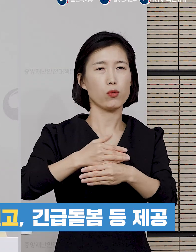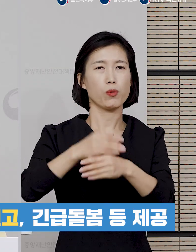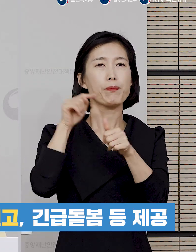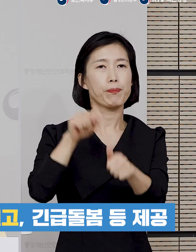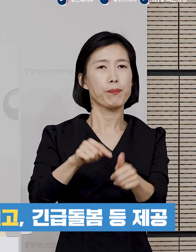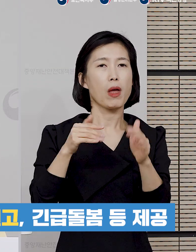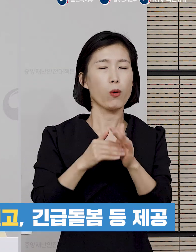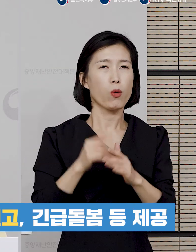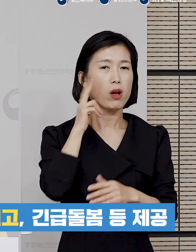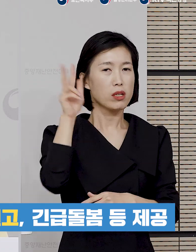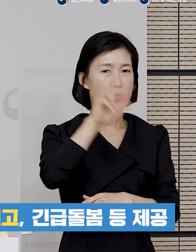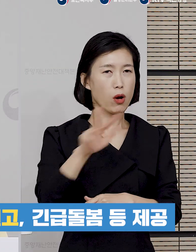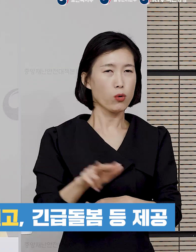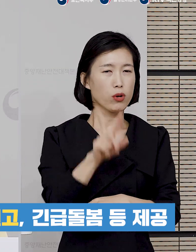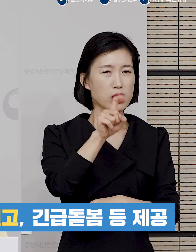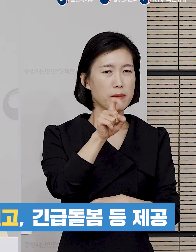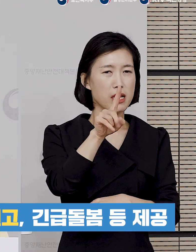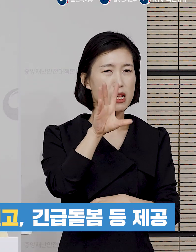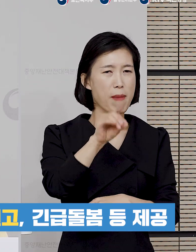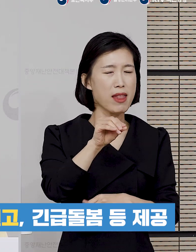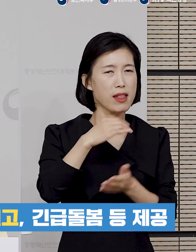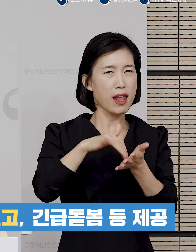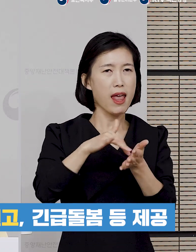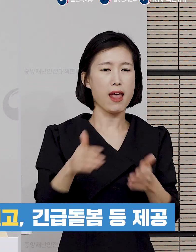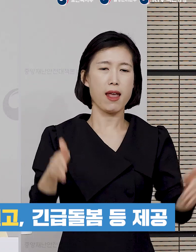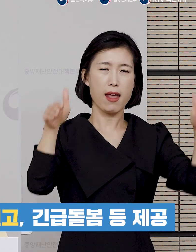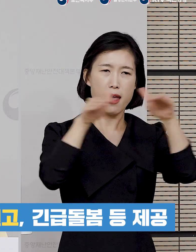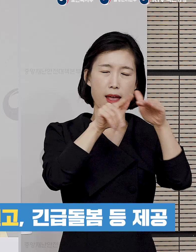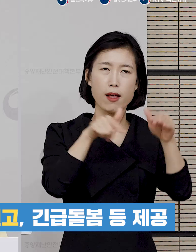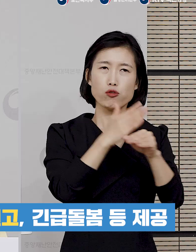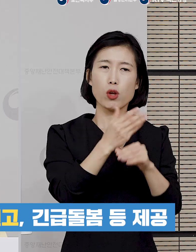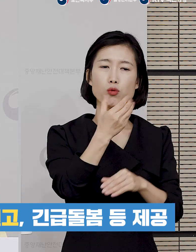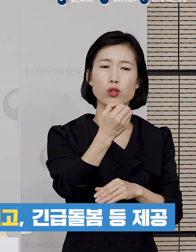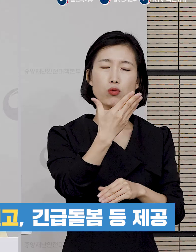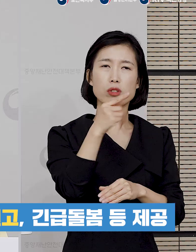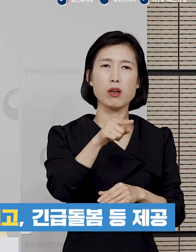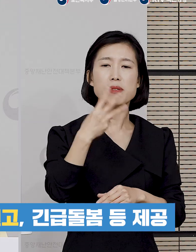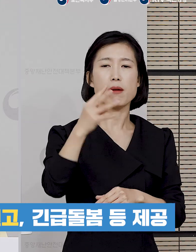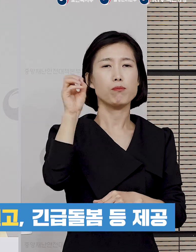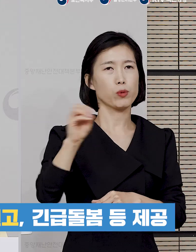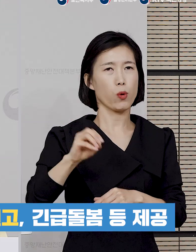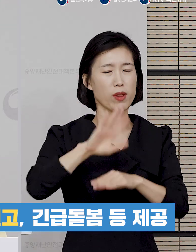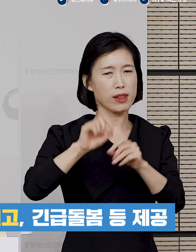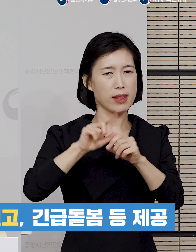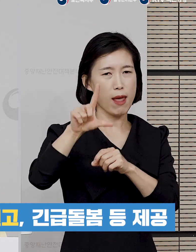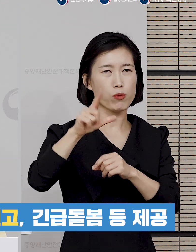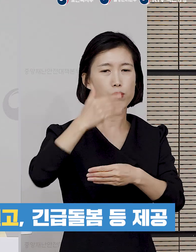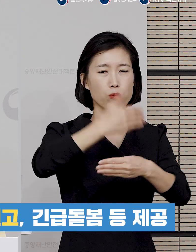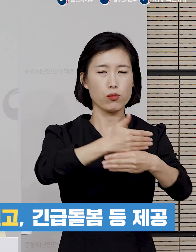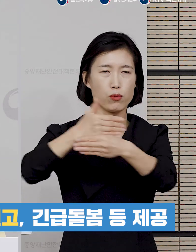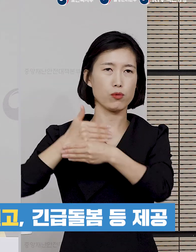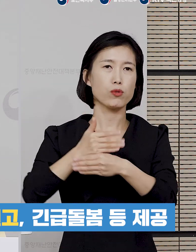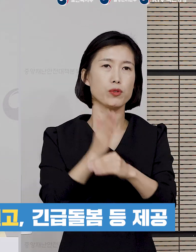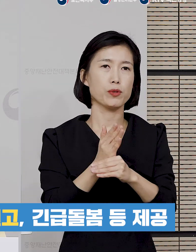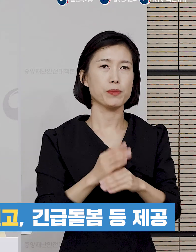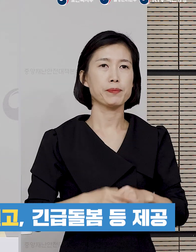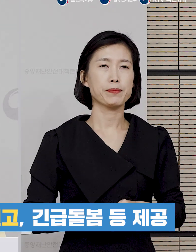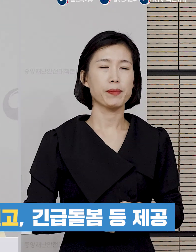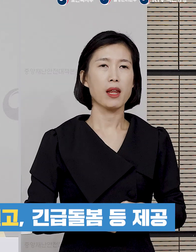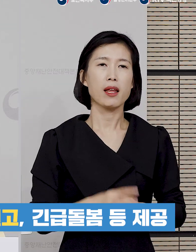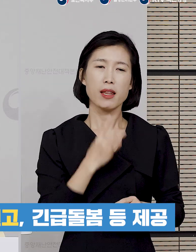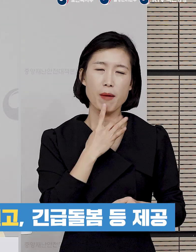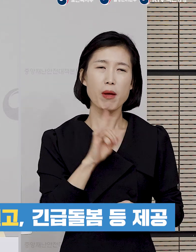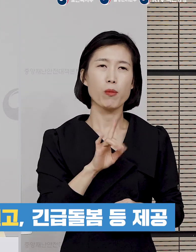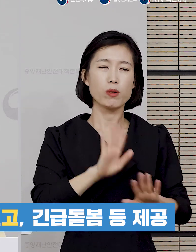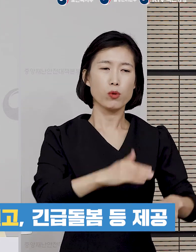휴간 을 권고하고 전국 시 빌려 만 개의 히 설 가운데 99.3% 가 현재 휴간